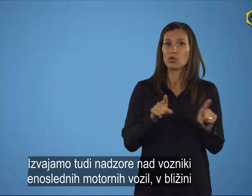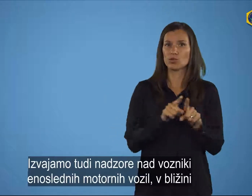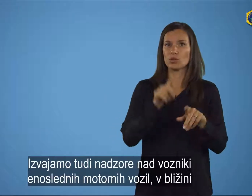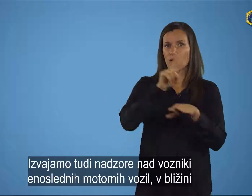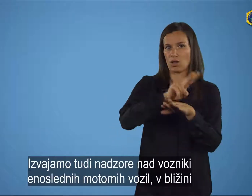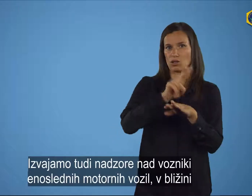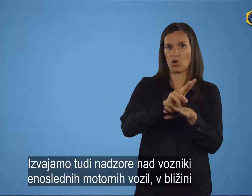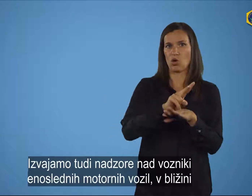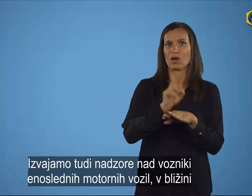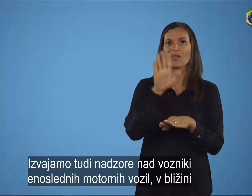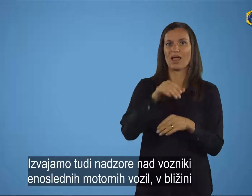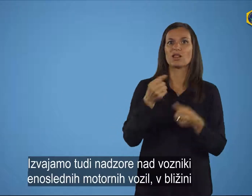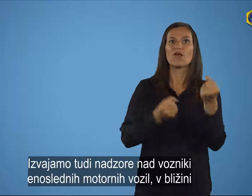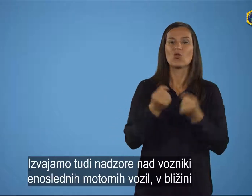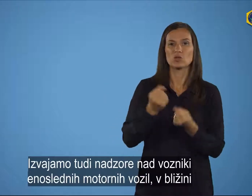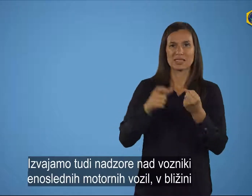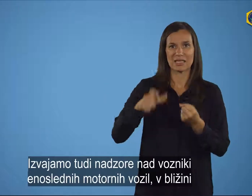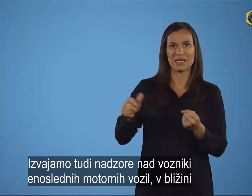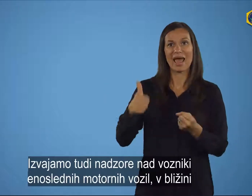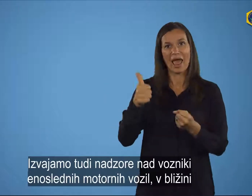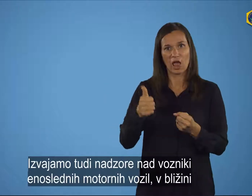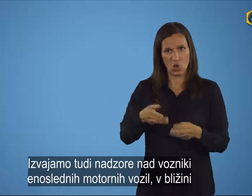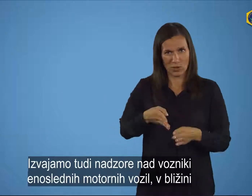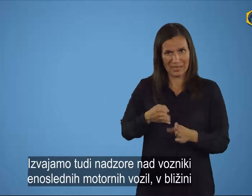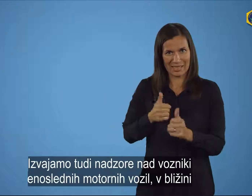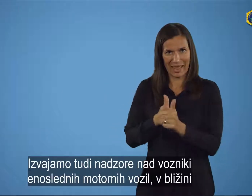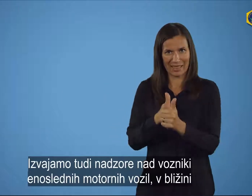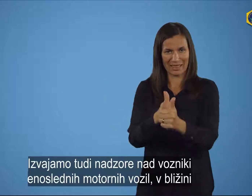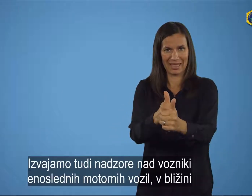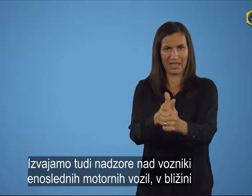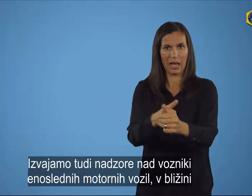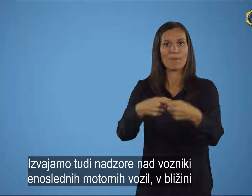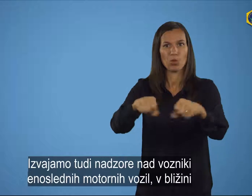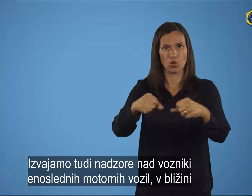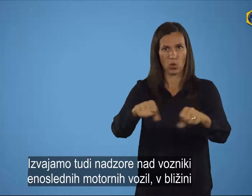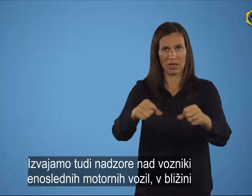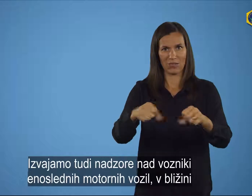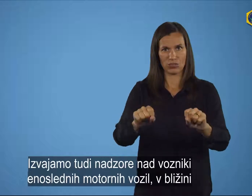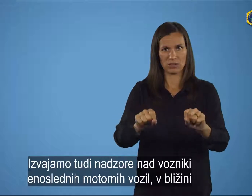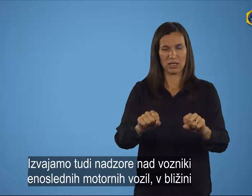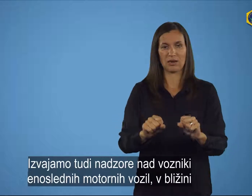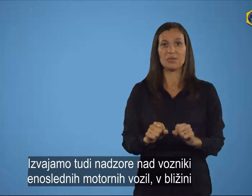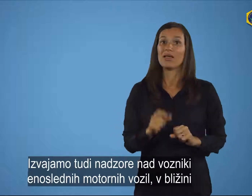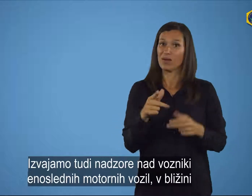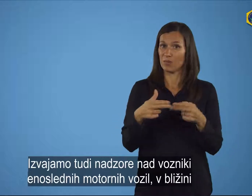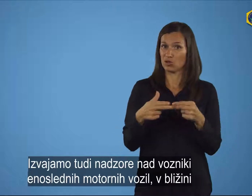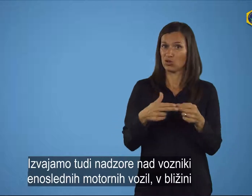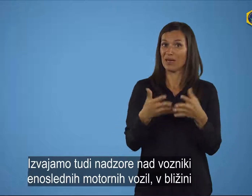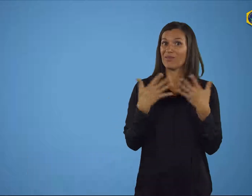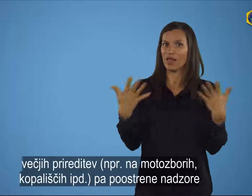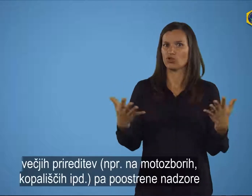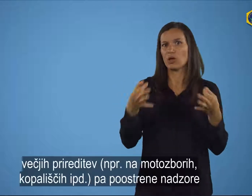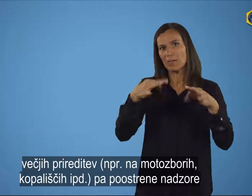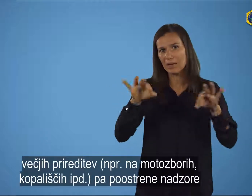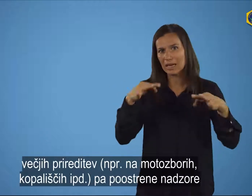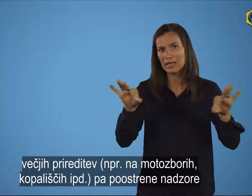Izvajamo tudi nadzore nad vozniki enoslednih motornih vozil v bližini večjih prireditev, na primer na